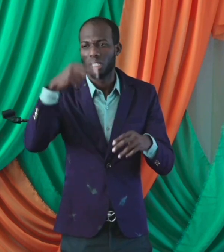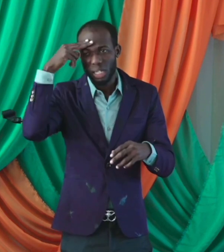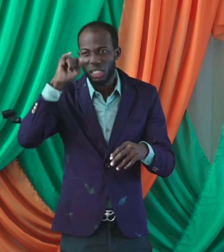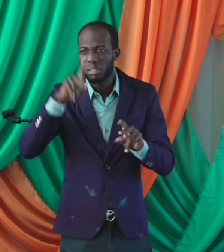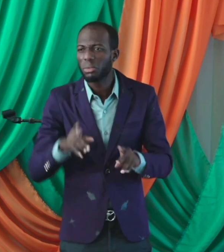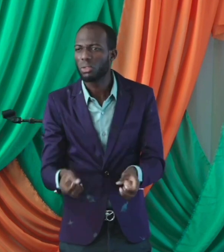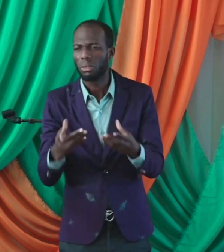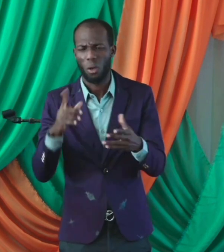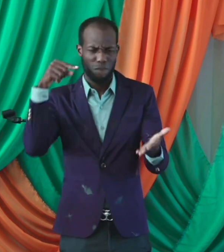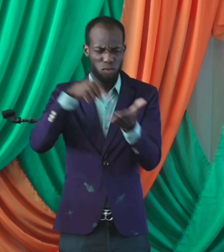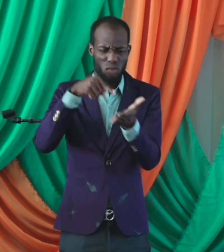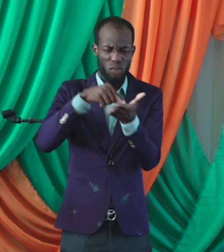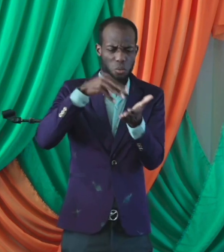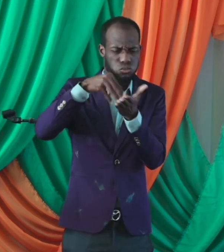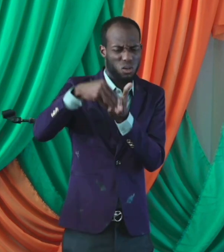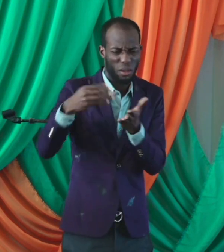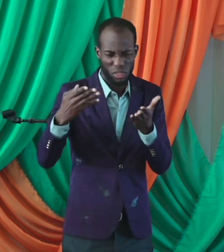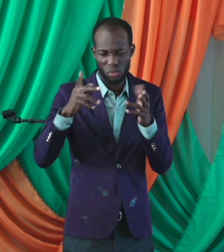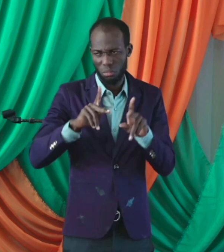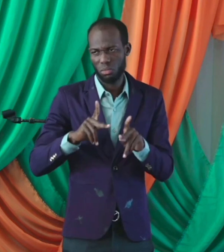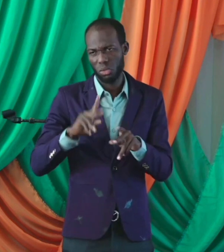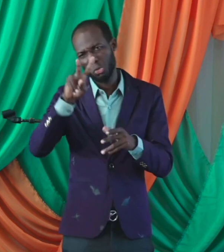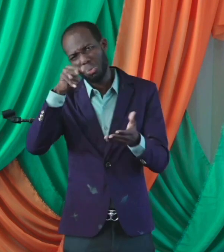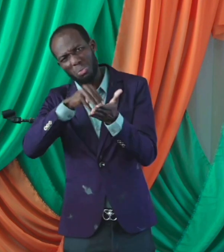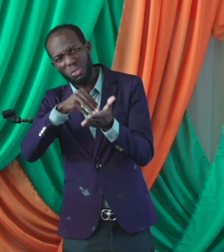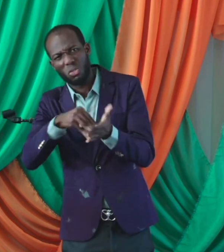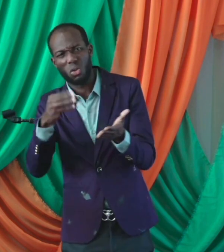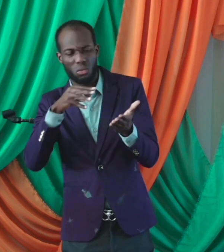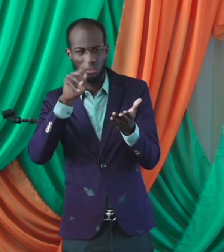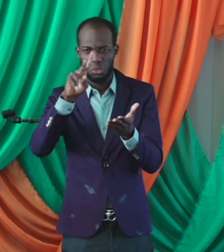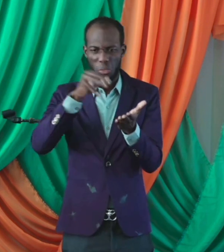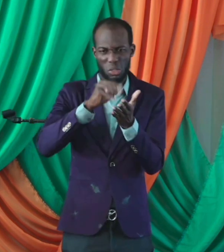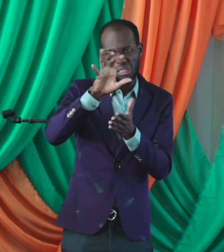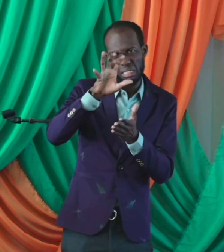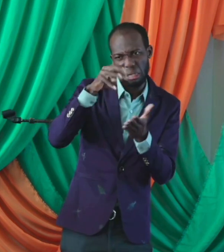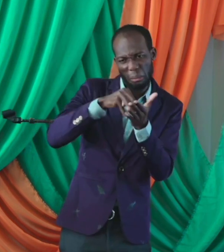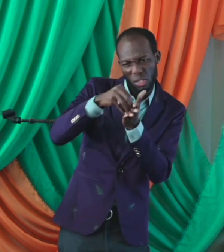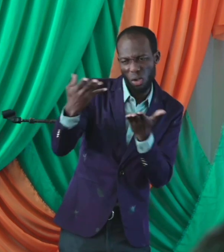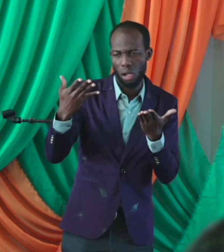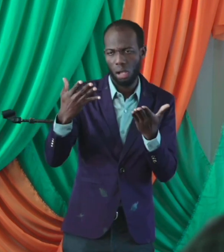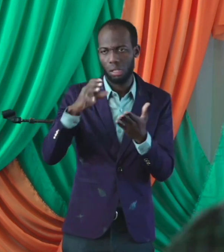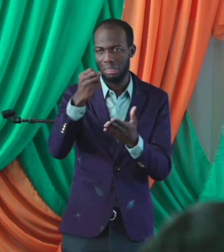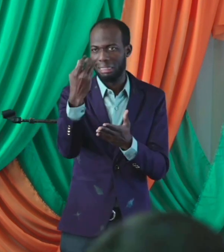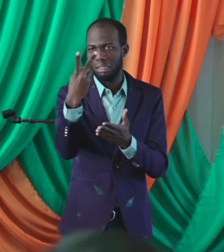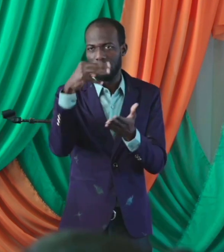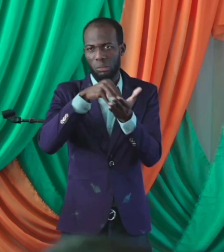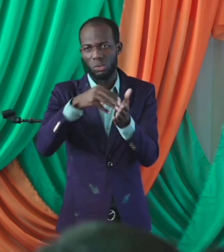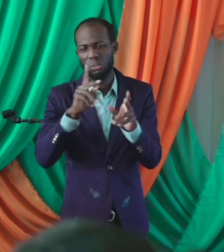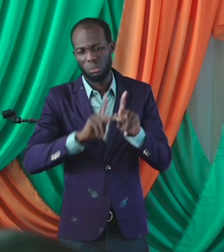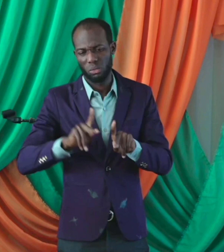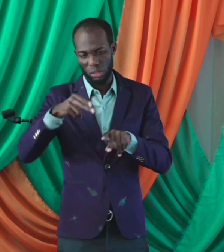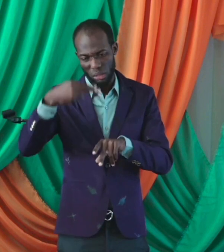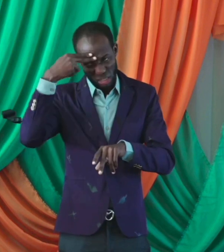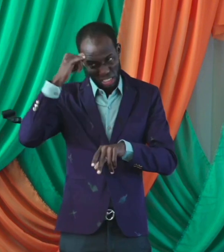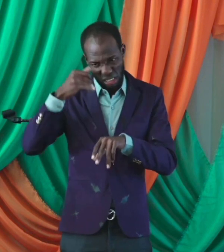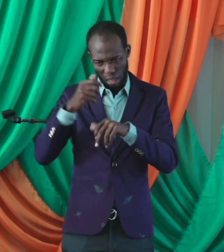C'est 1 million. Bon, on dit pas 100 millions. Pas 1 million, il y a 2 millions, il y a 3 millions là-dedans, il y a 5 millions, il y a 12 millions, tout. On ne pas